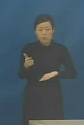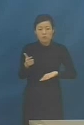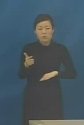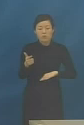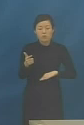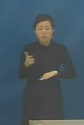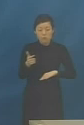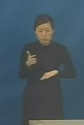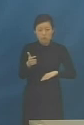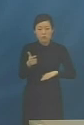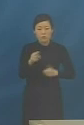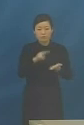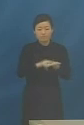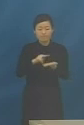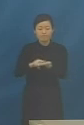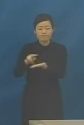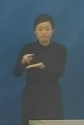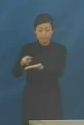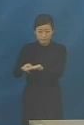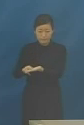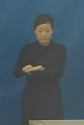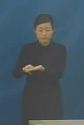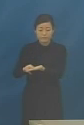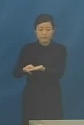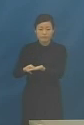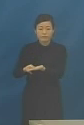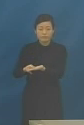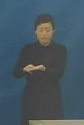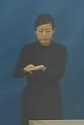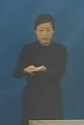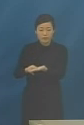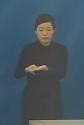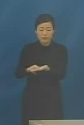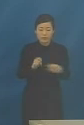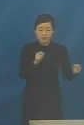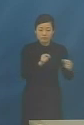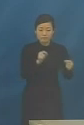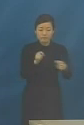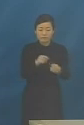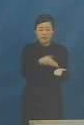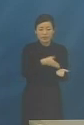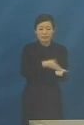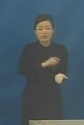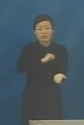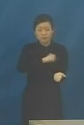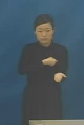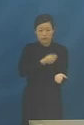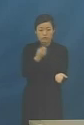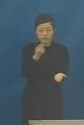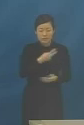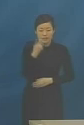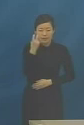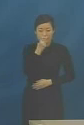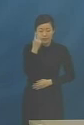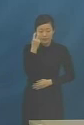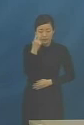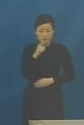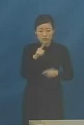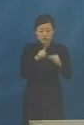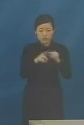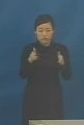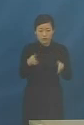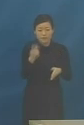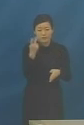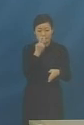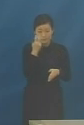関係者への説明の義務それからまあ中間検査や完了検査というものを受けてもらうまた